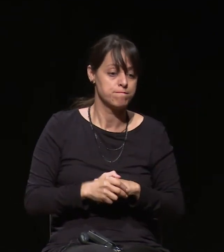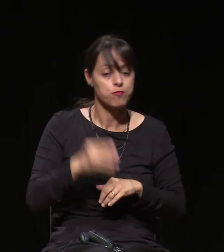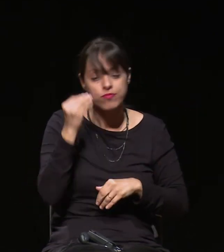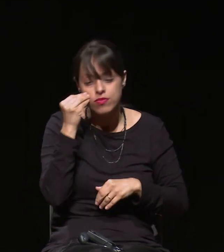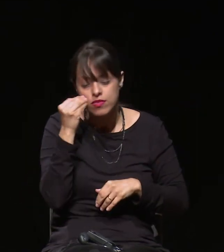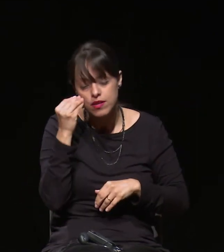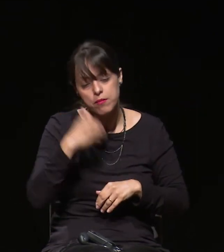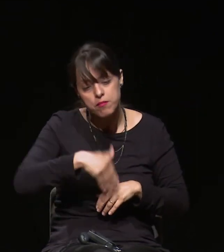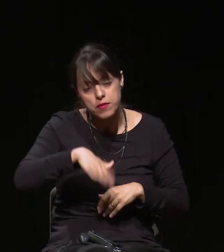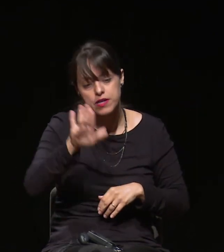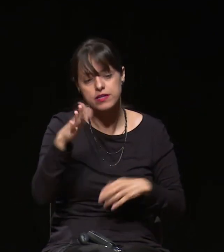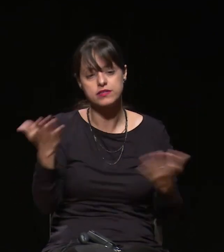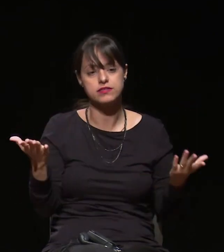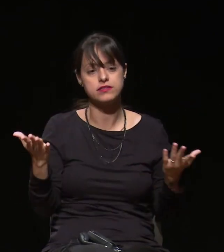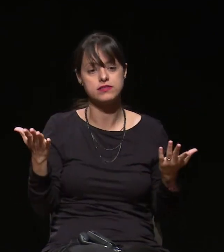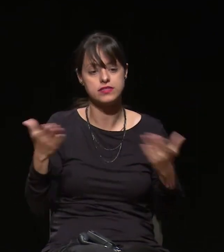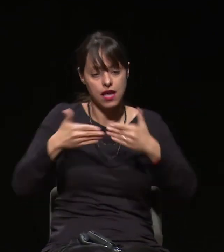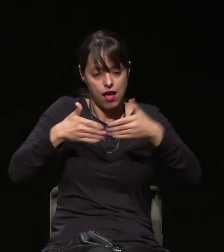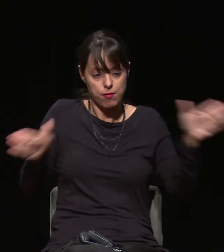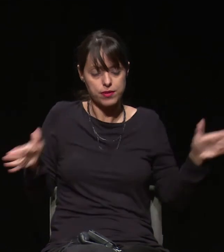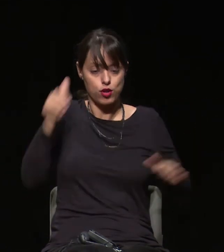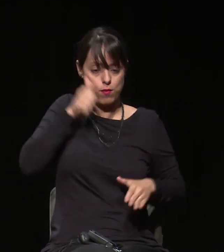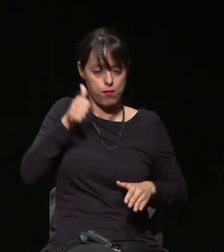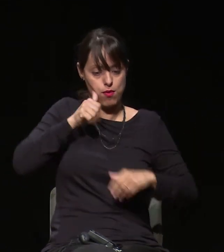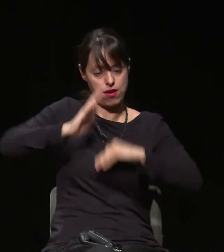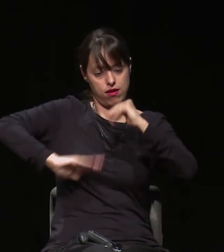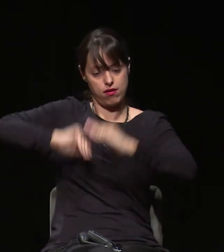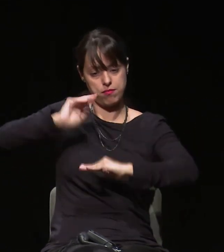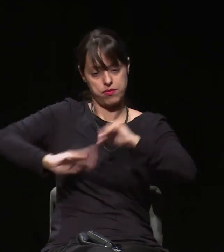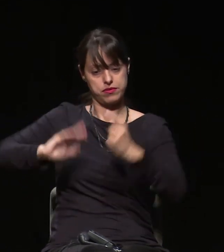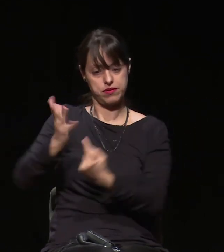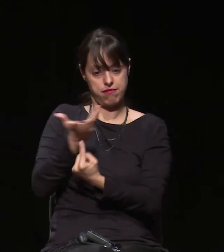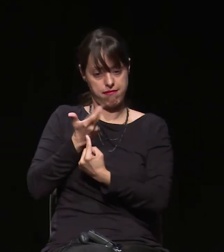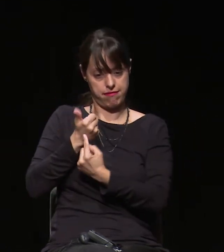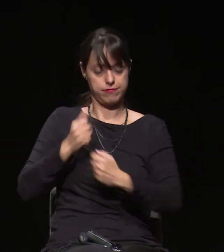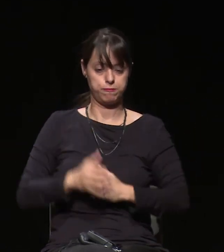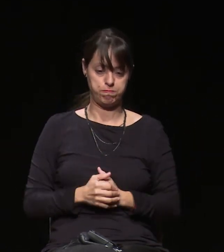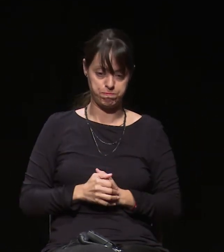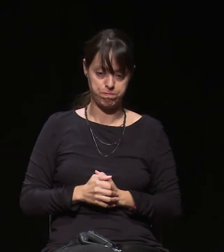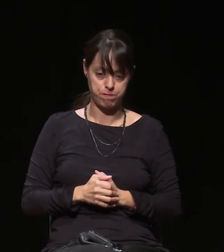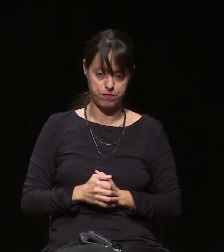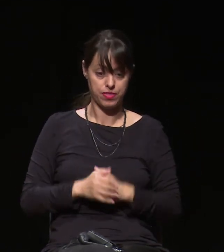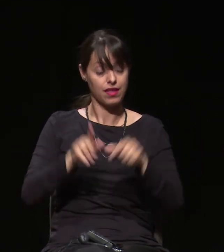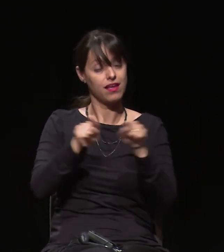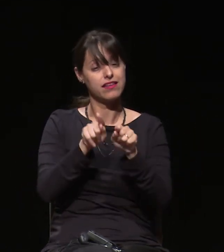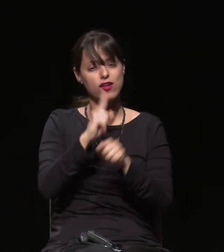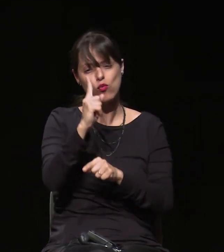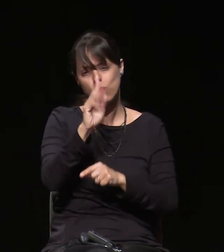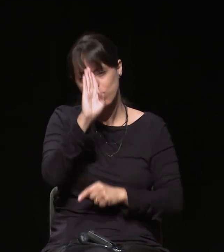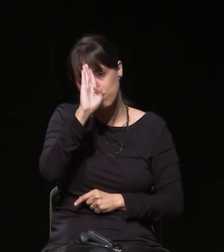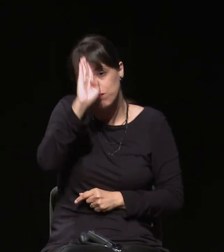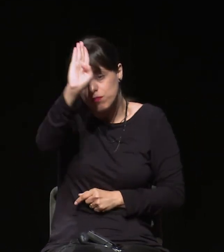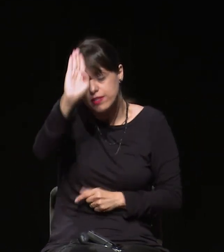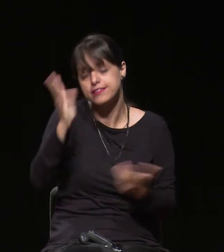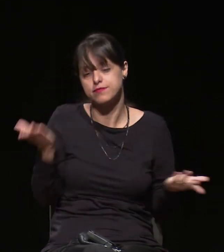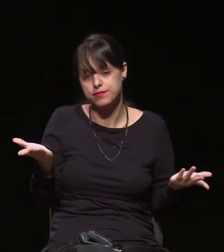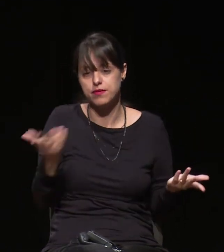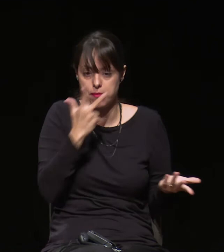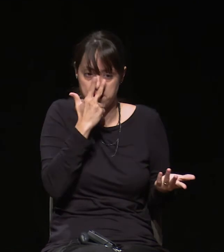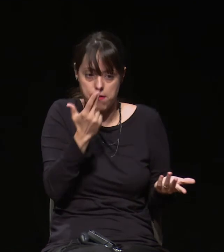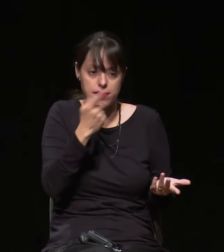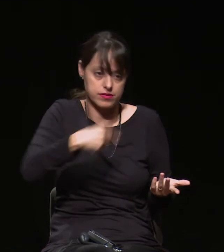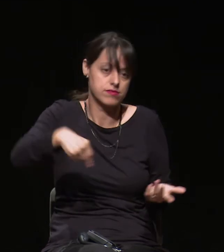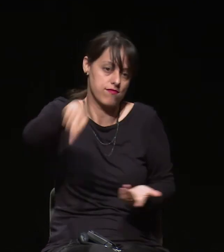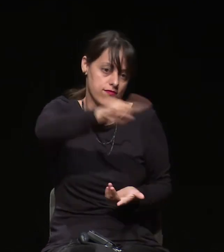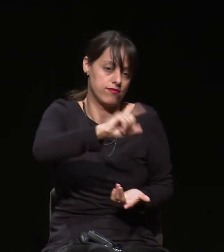procurado dar um maior espaço para as produções femininas. Por fim, eu tomei um aspecto em particular que penso vai interessar